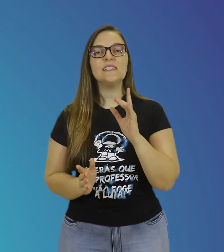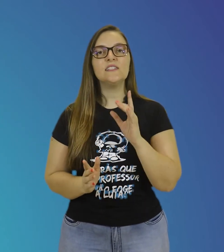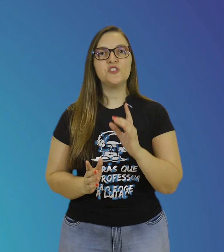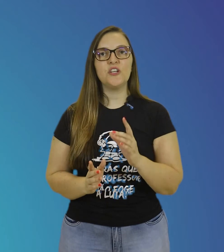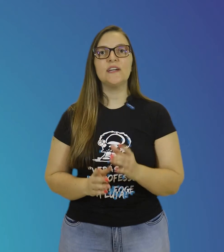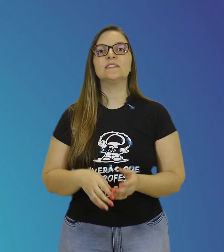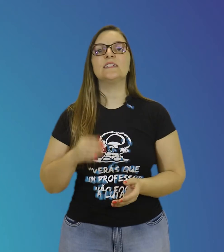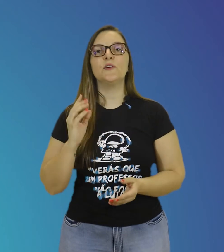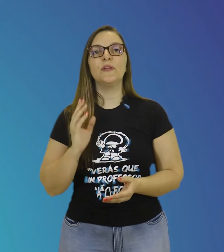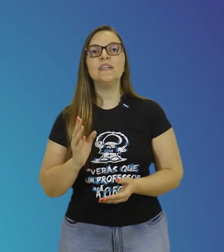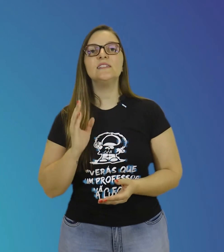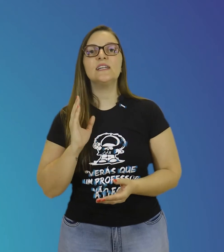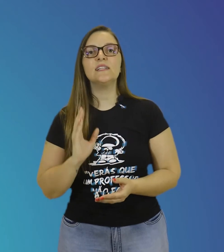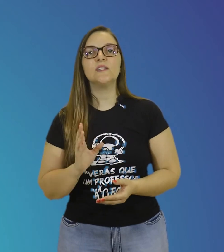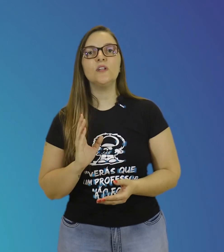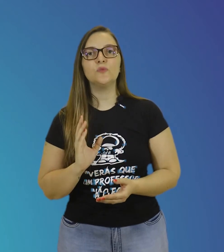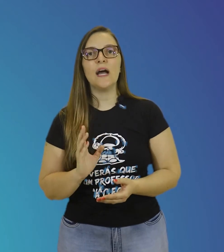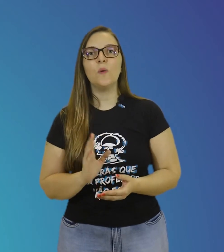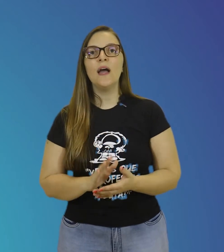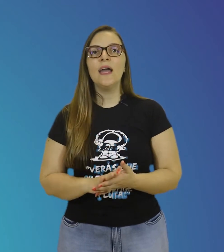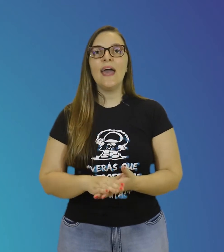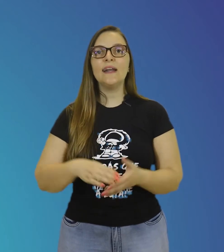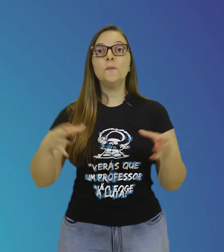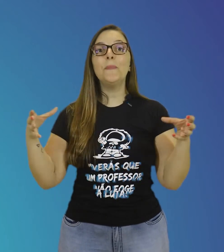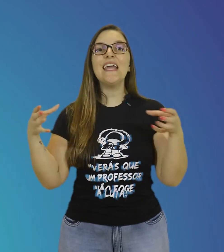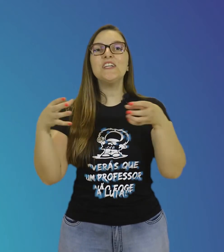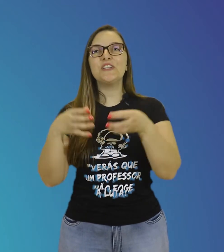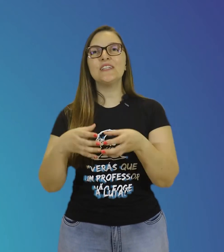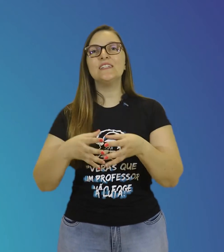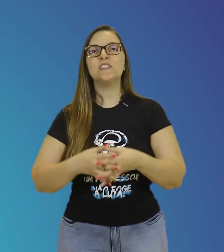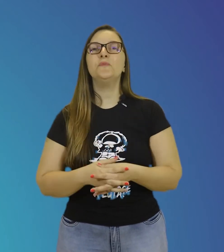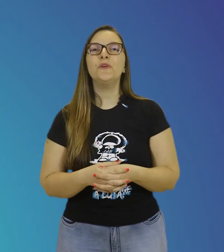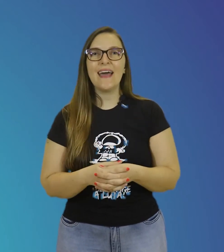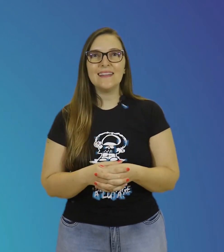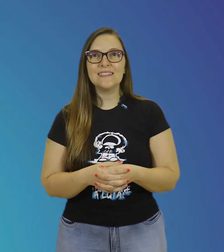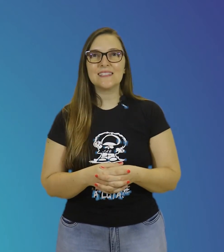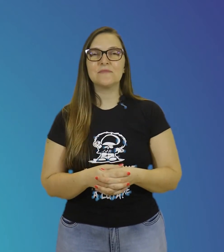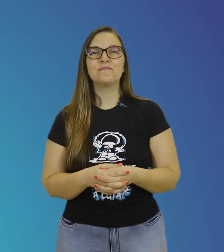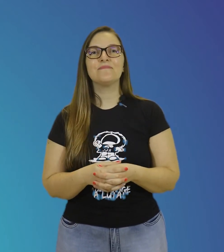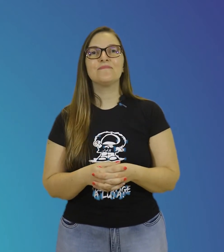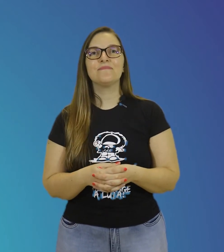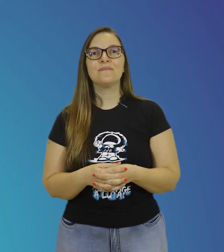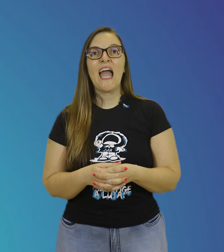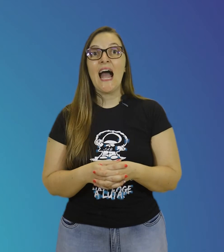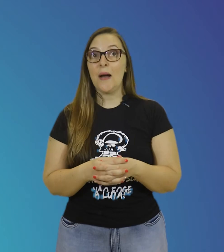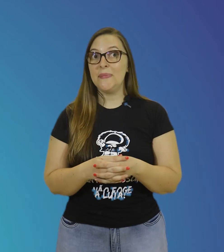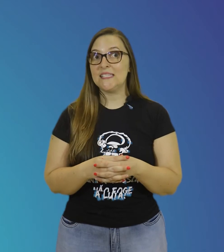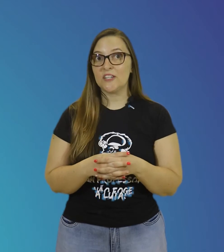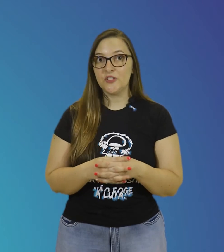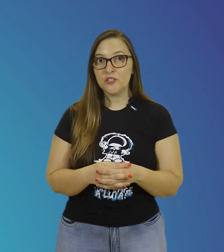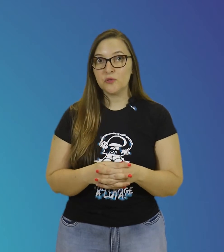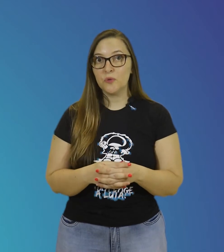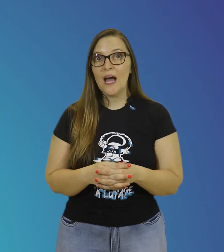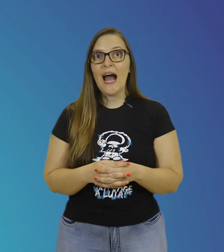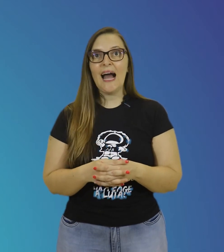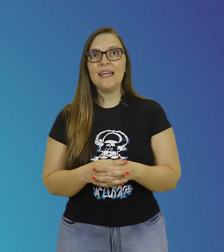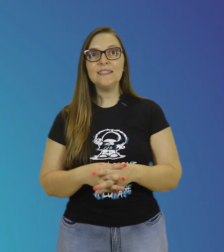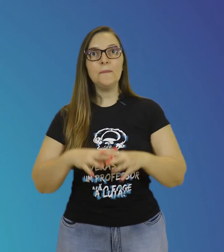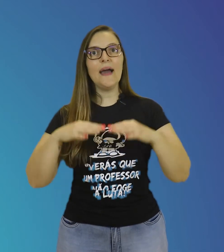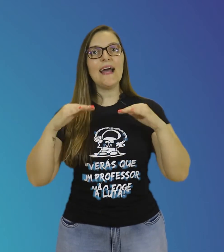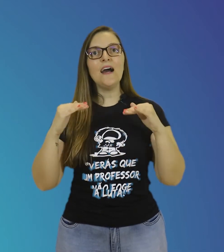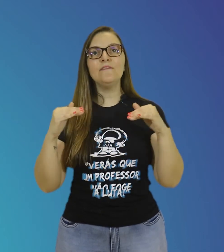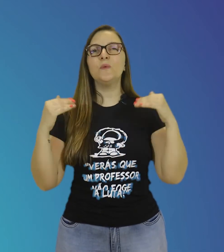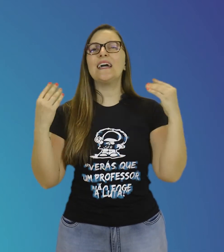lacunas que existiam na teoria da seleção natural eram preenchidas por elas. Apesar disso,